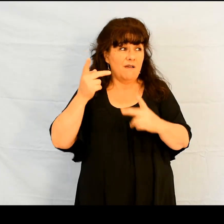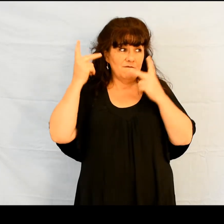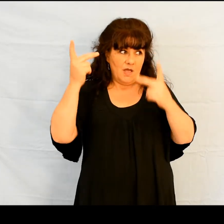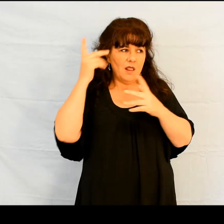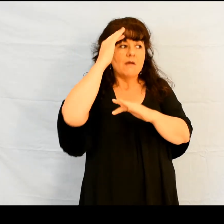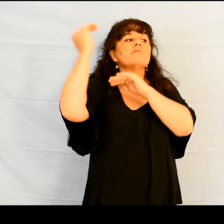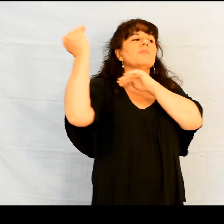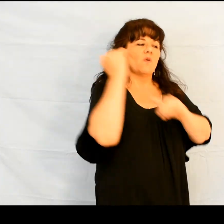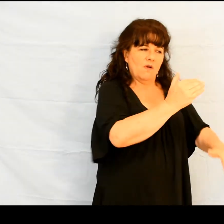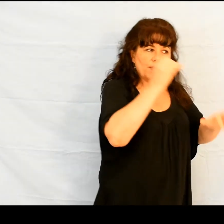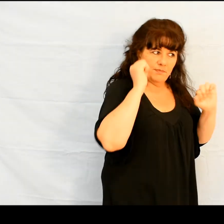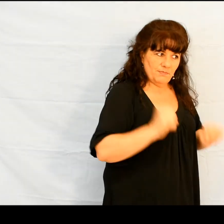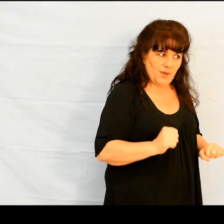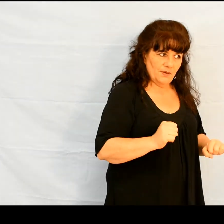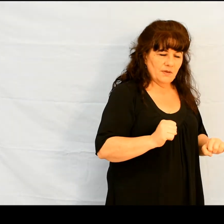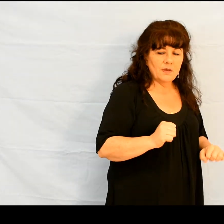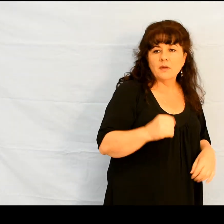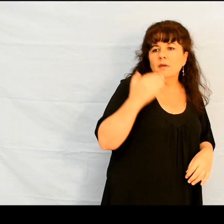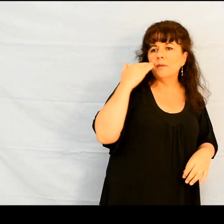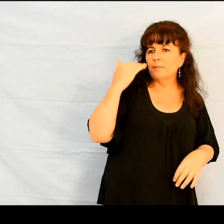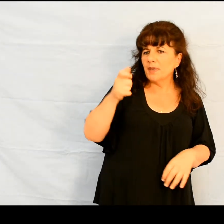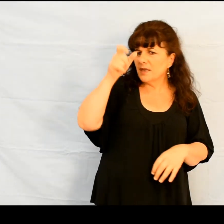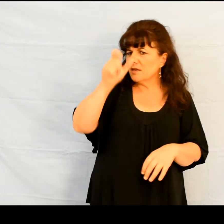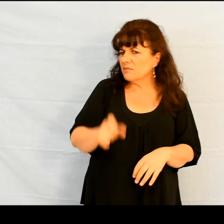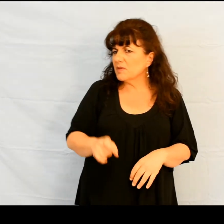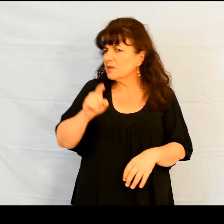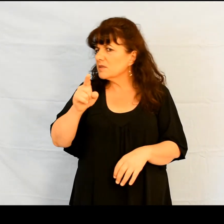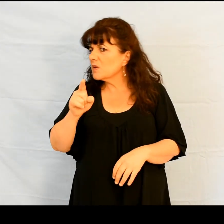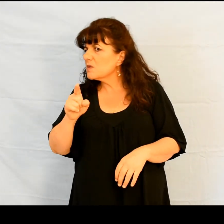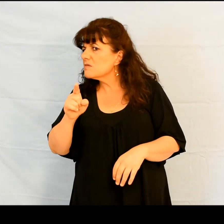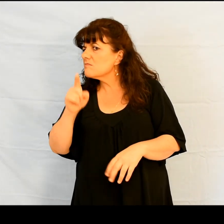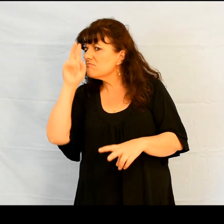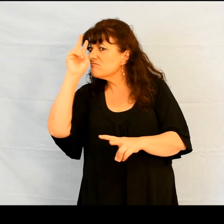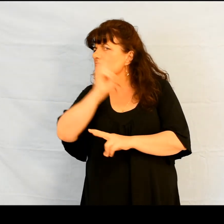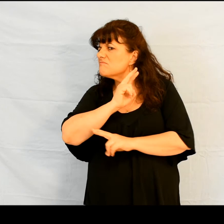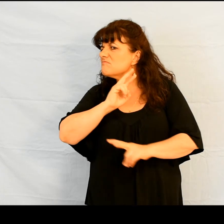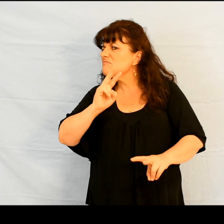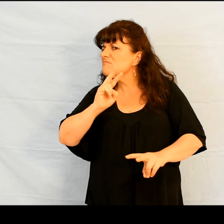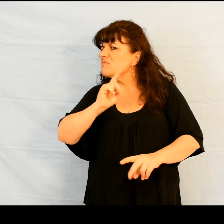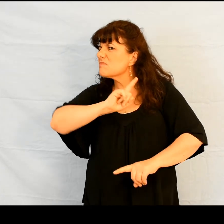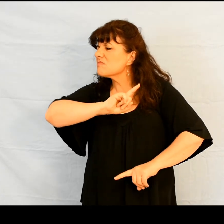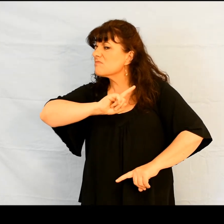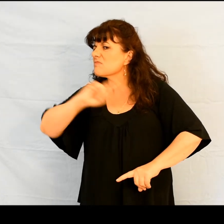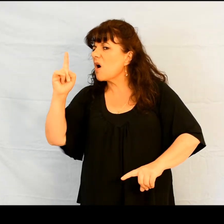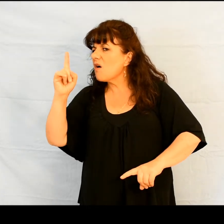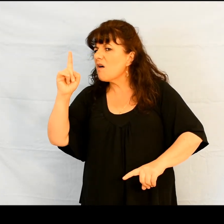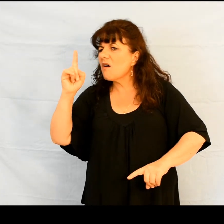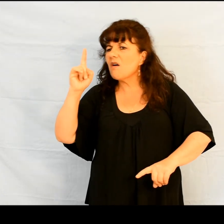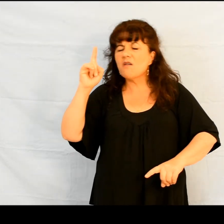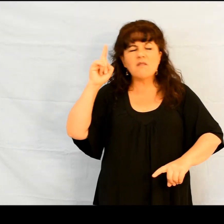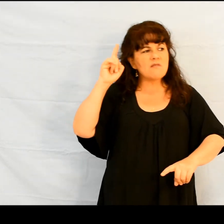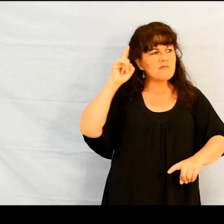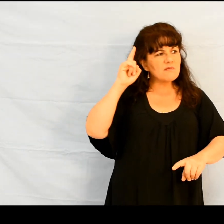Celui qui est malhonnête dans la moindre des choses est malhonnête aussi dans une grande.